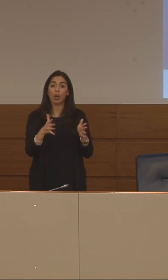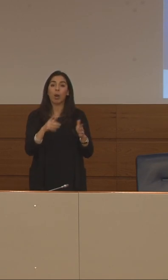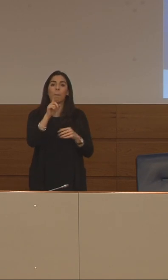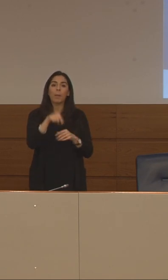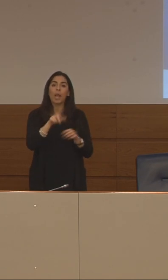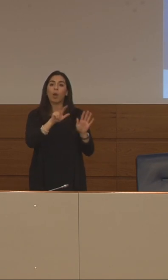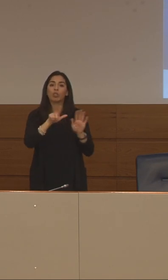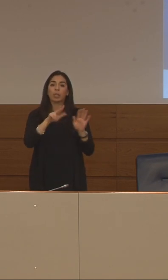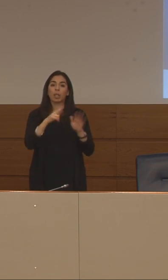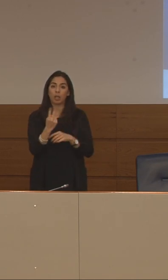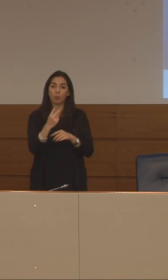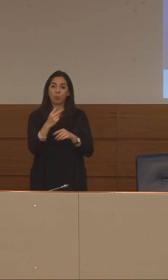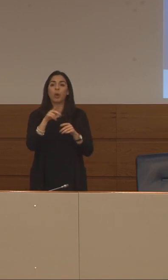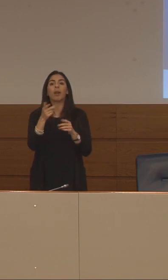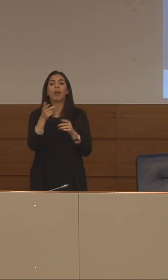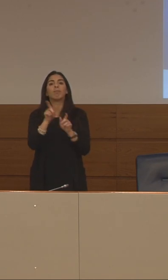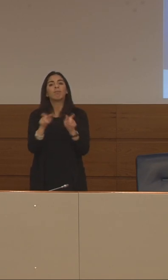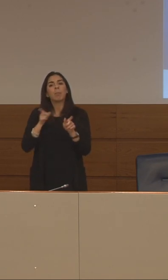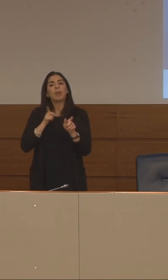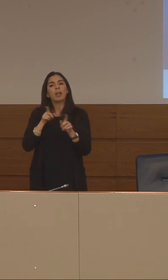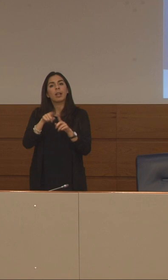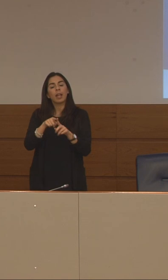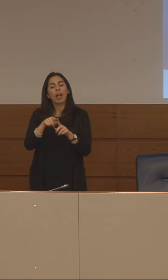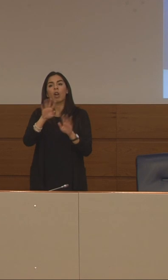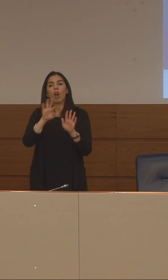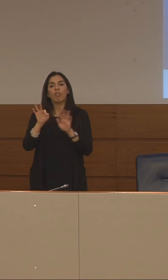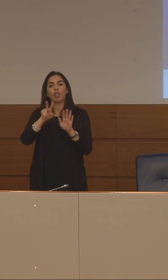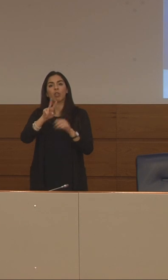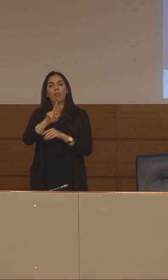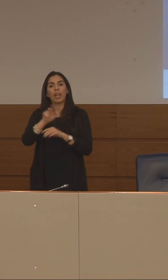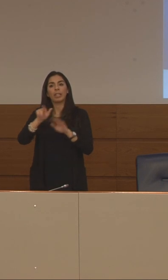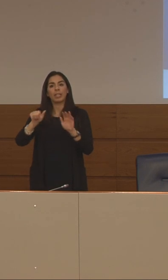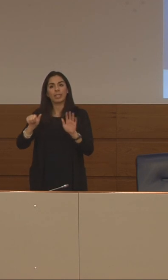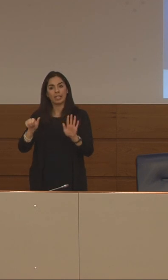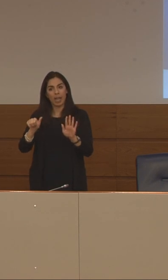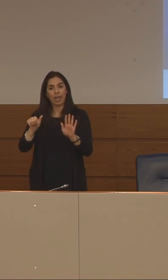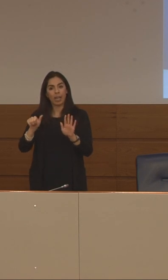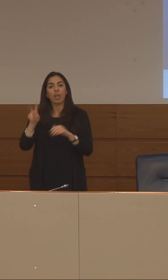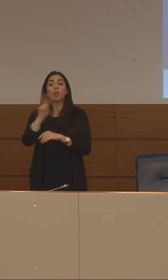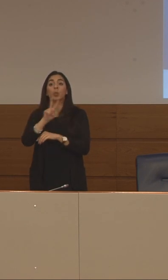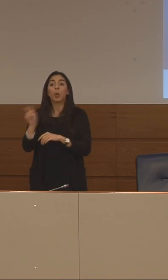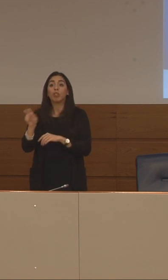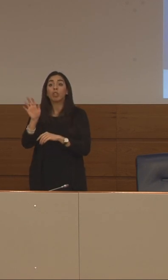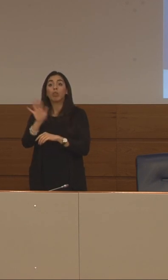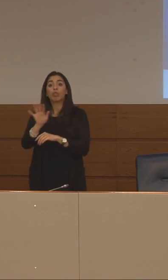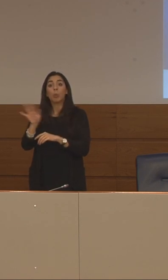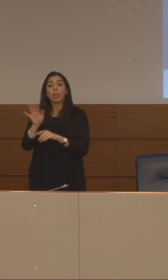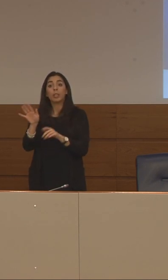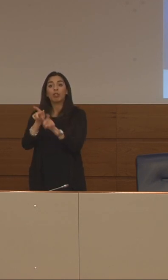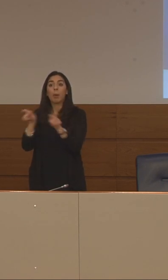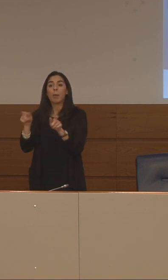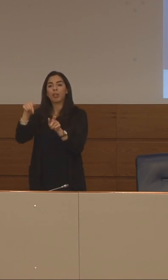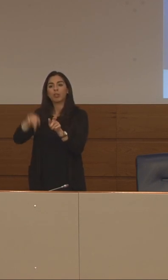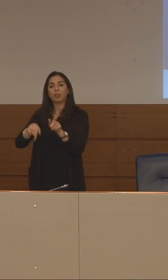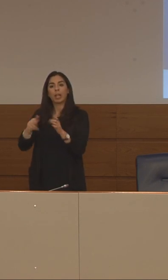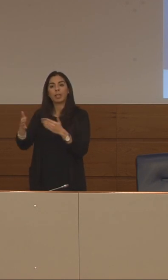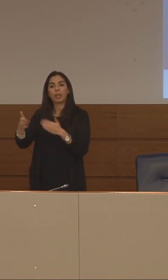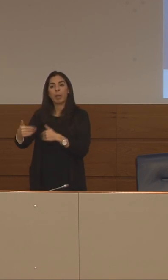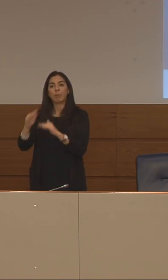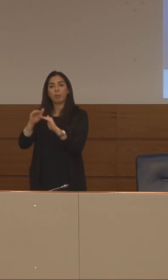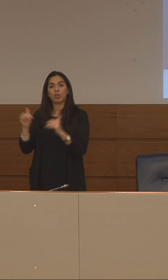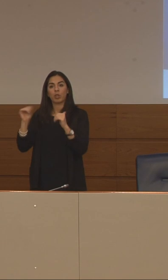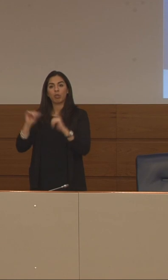1872 le forze armate 927 220 c 255 del dipartimento ma questi